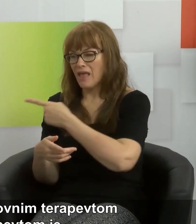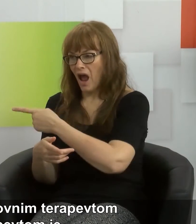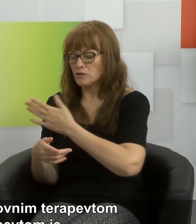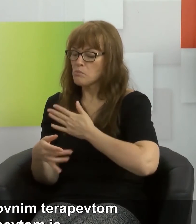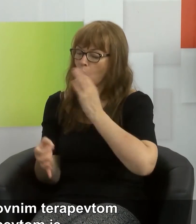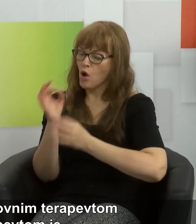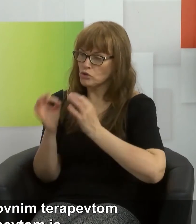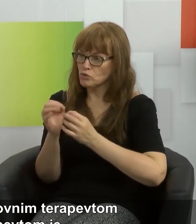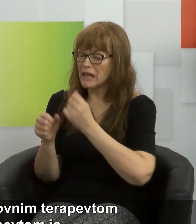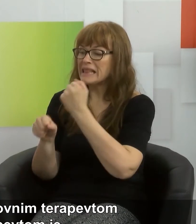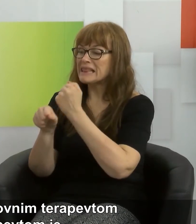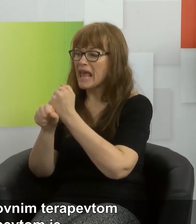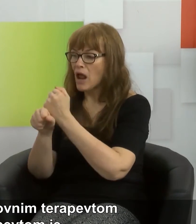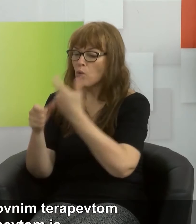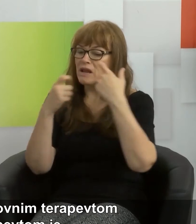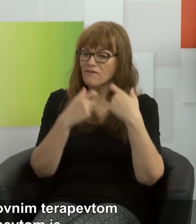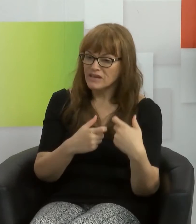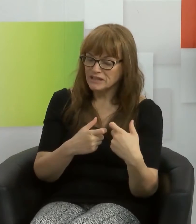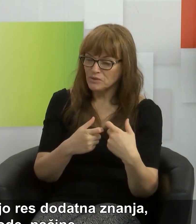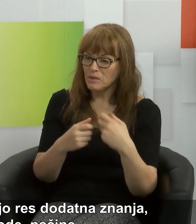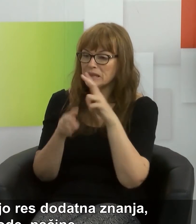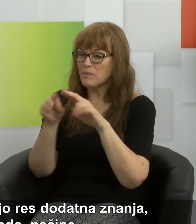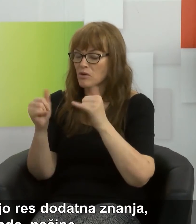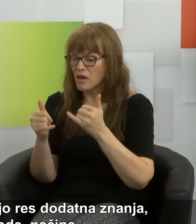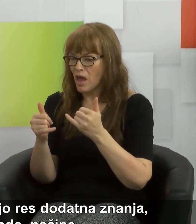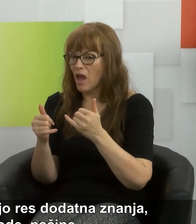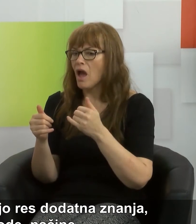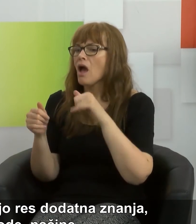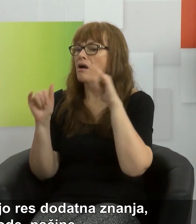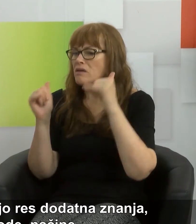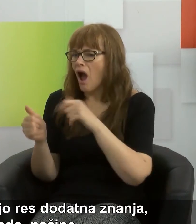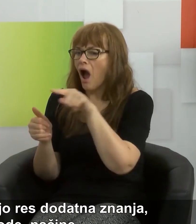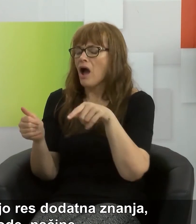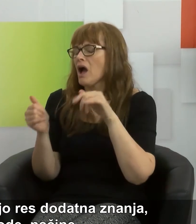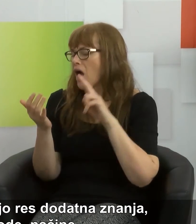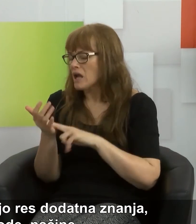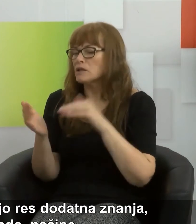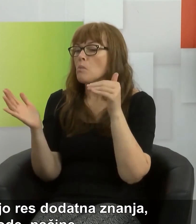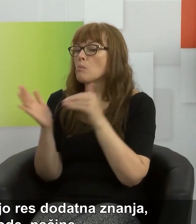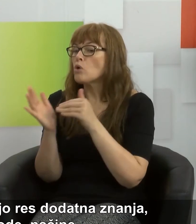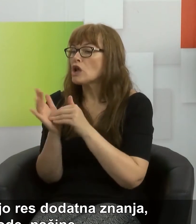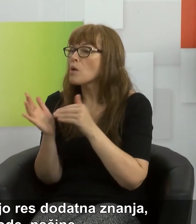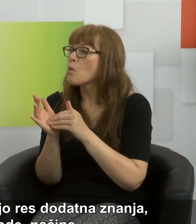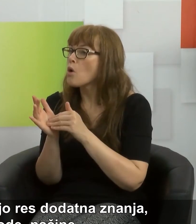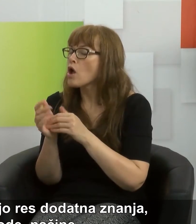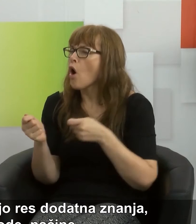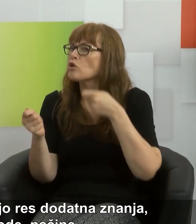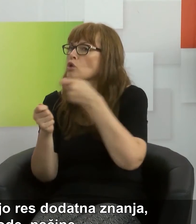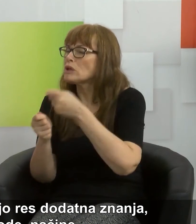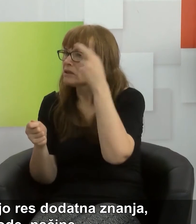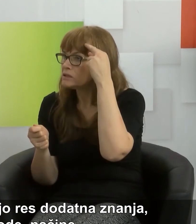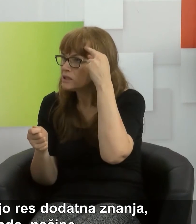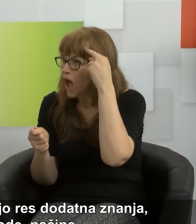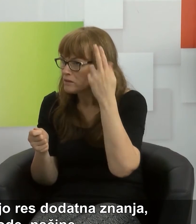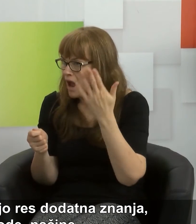moja izkušnja z delovnim in fizioterapevtom je, da absolutno potrebujejo res dodatna